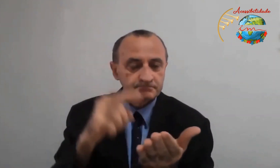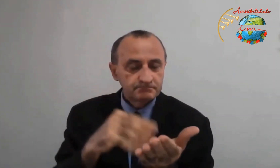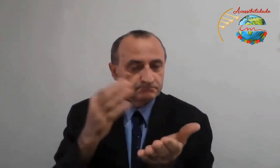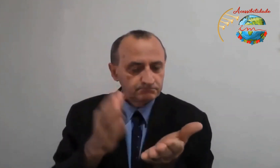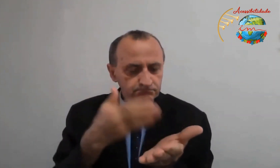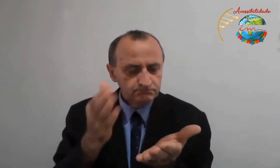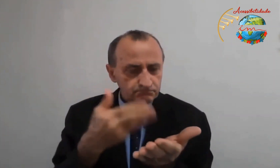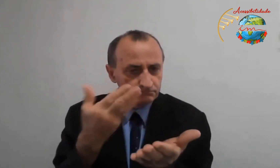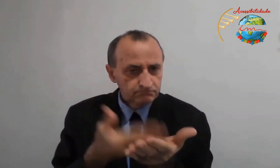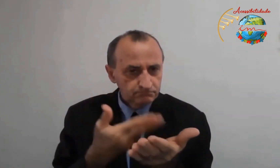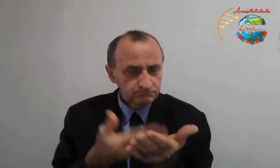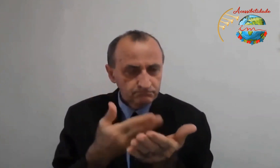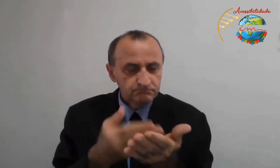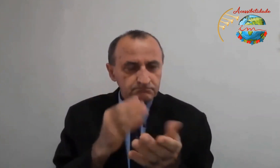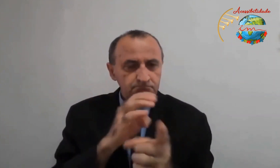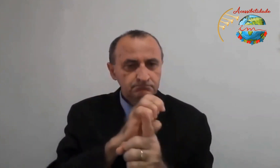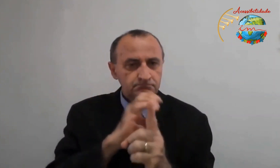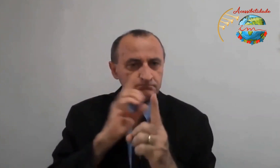O nosso estudo bíblico da IBD